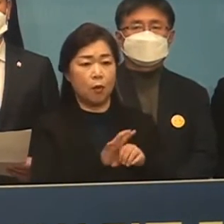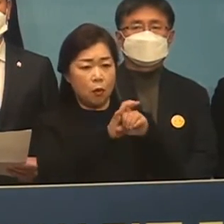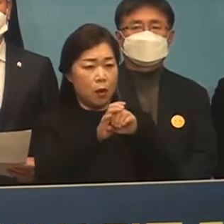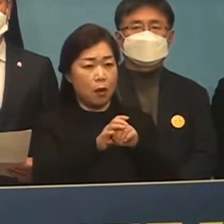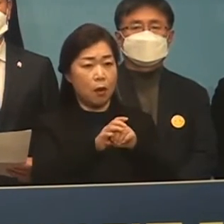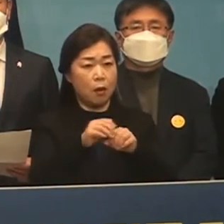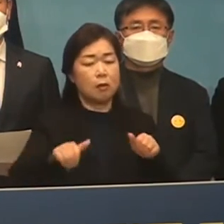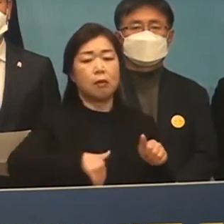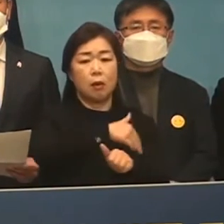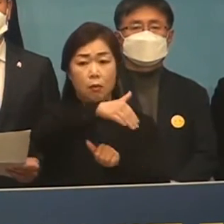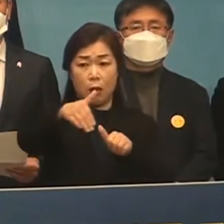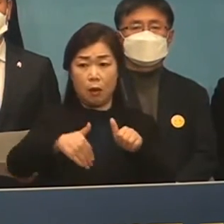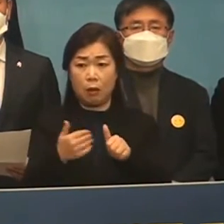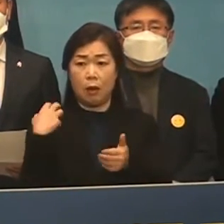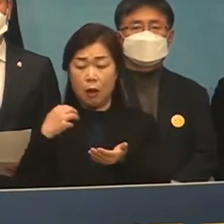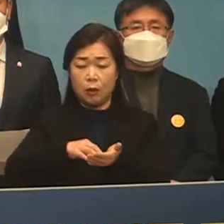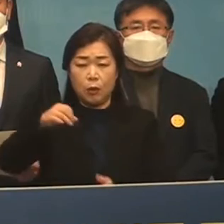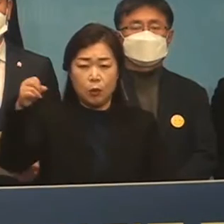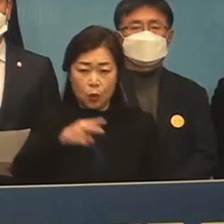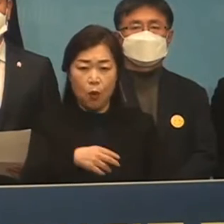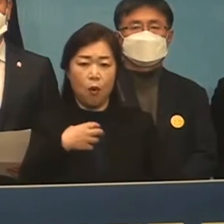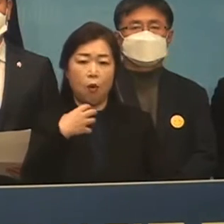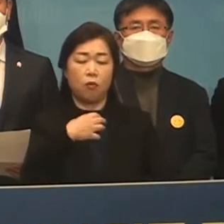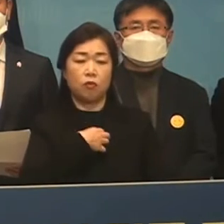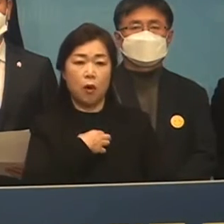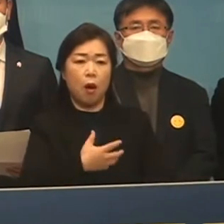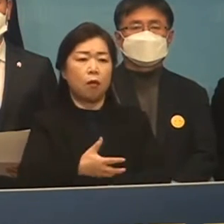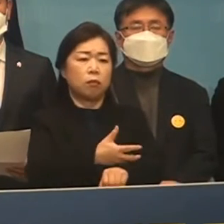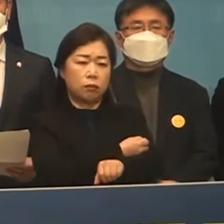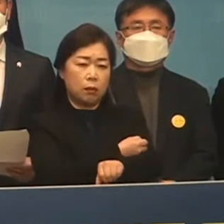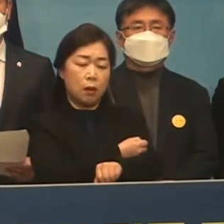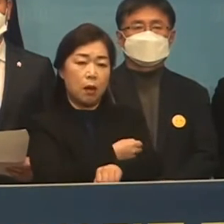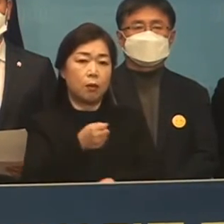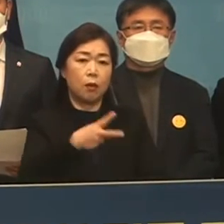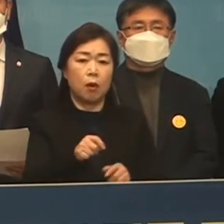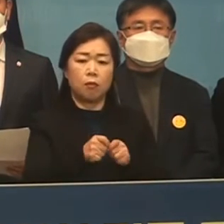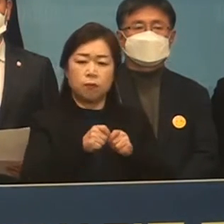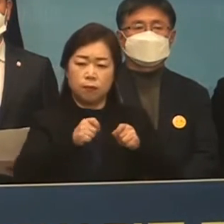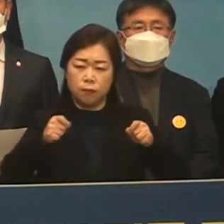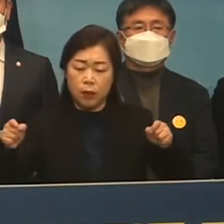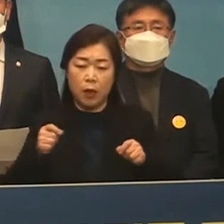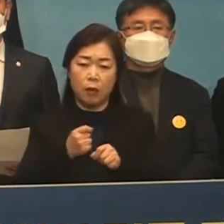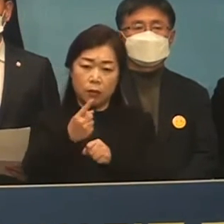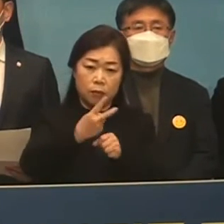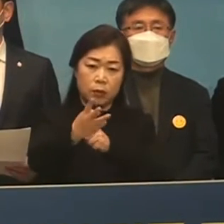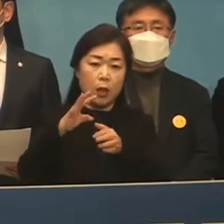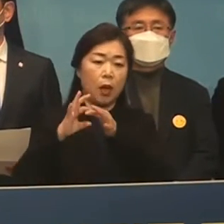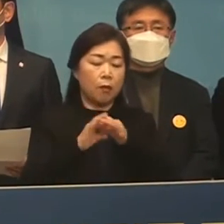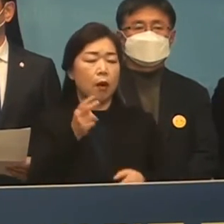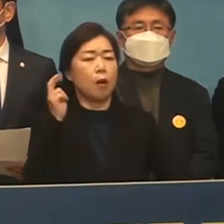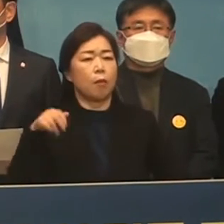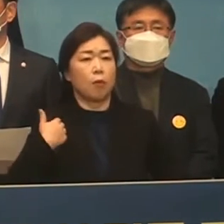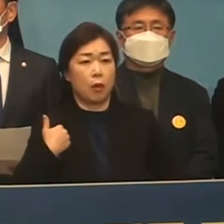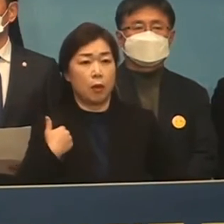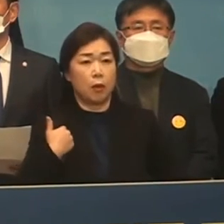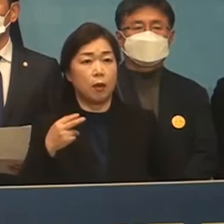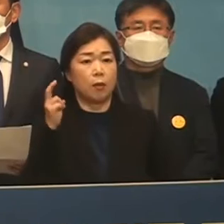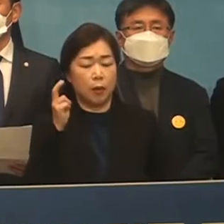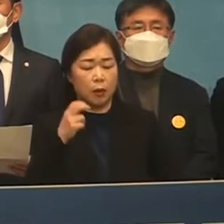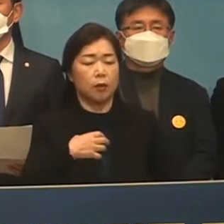코로나 팬데믹이 다시 몰려오고 있고 이것이 장기화될 것이라고 하는 전망과 우려가 대단히 큽니다.